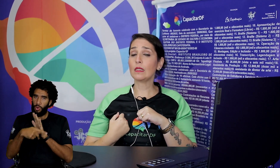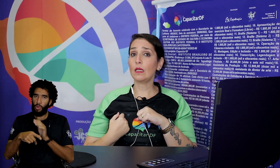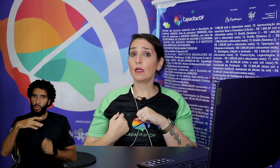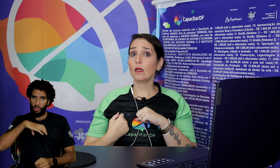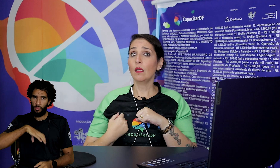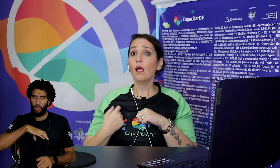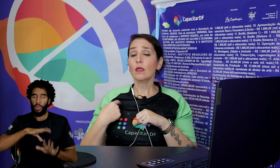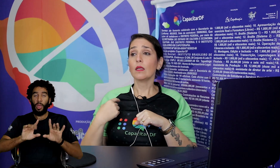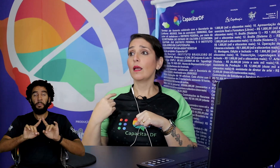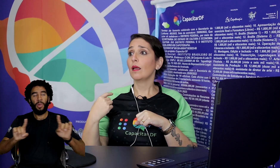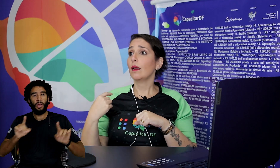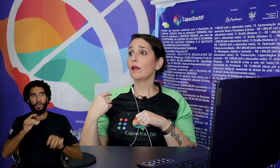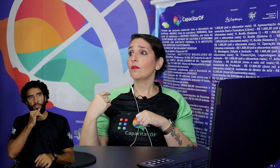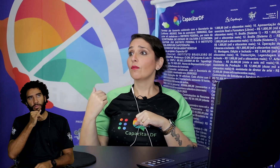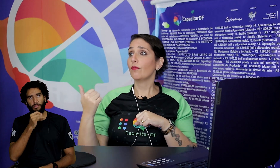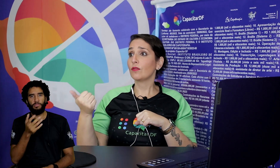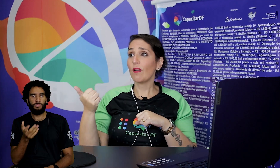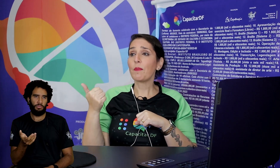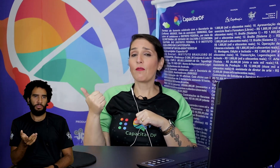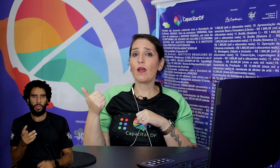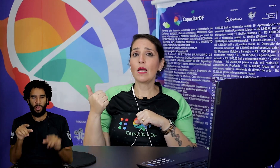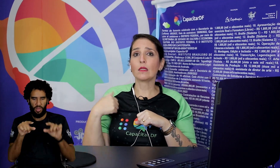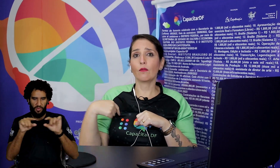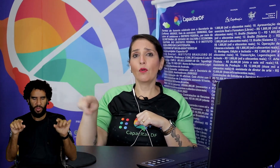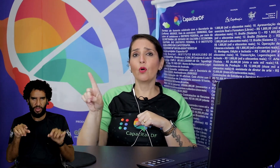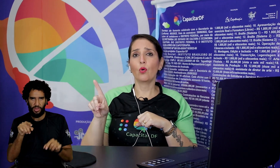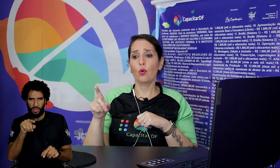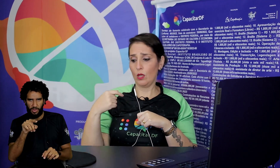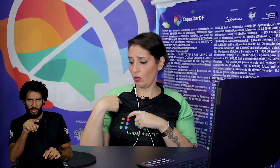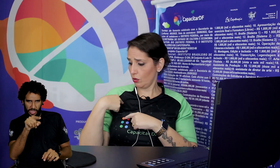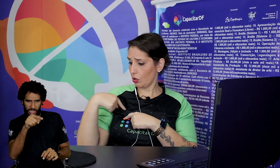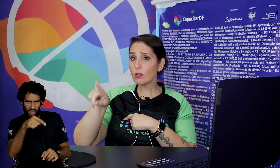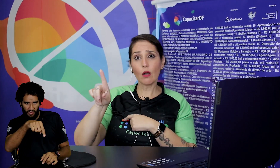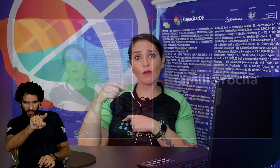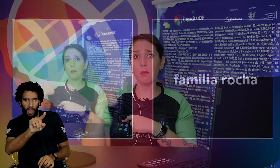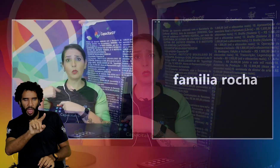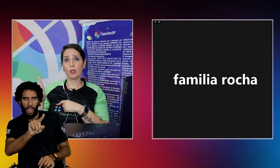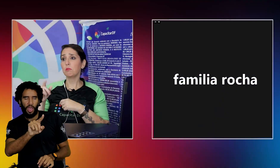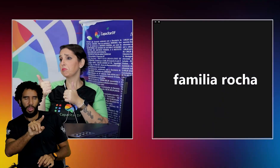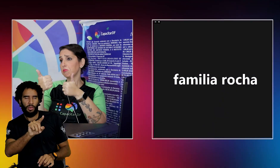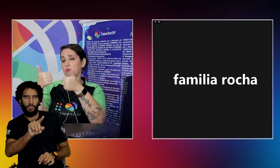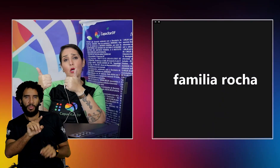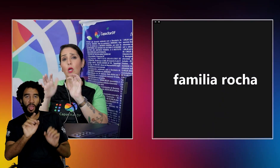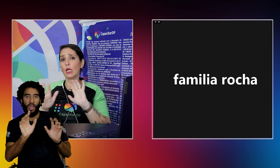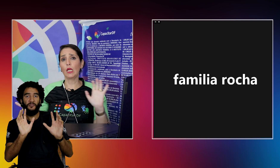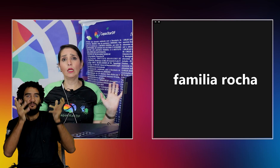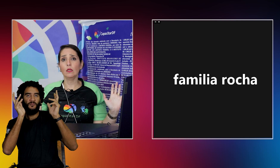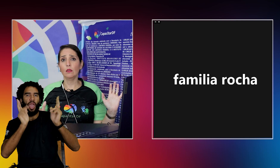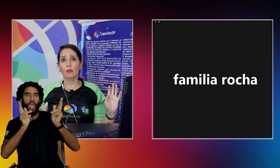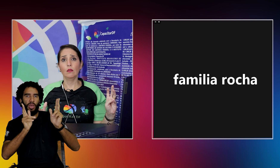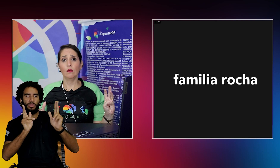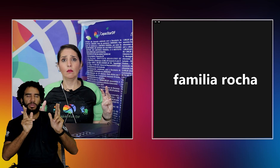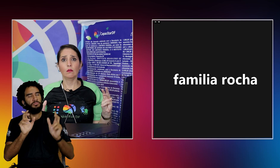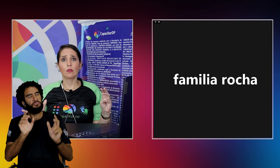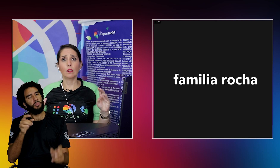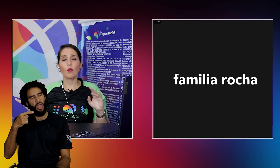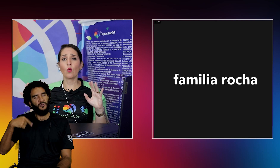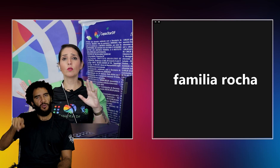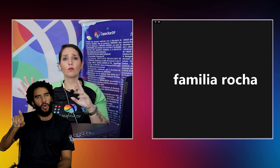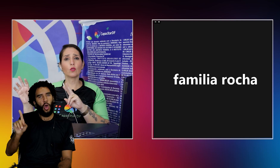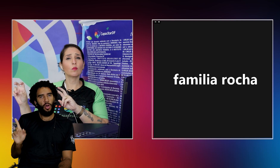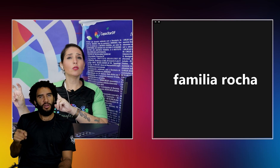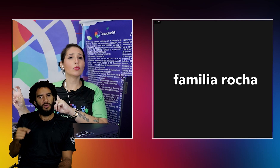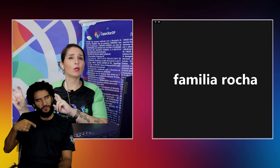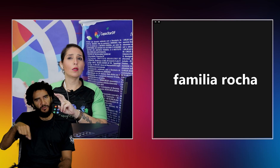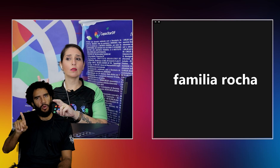falar assim, você vai para a festa? Vou. Só usar o verbo ir. Ok. Entendeu? É